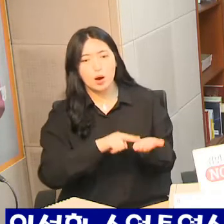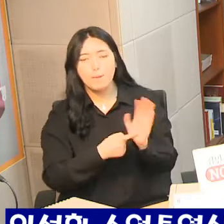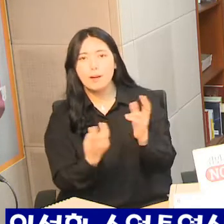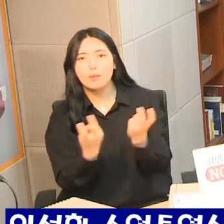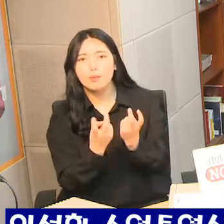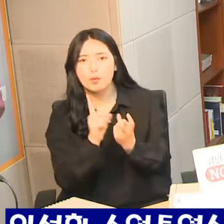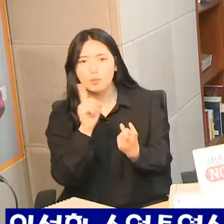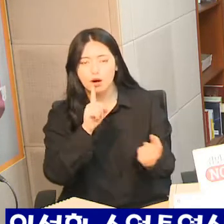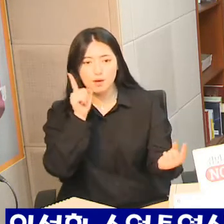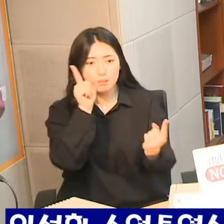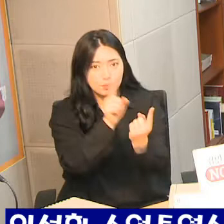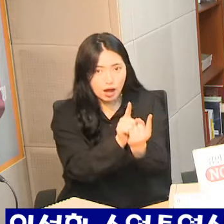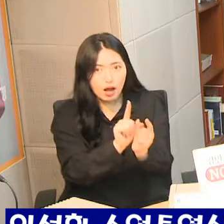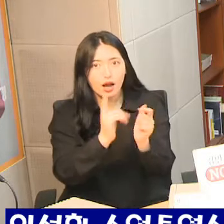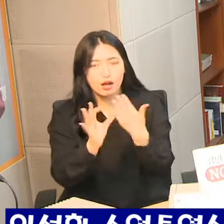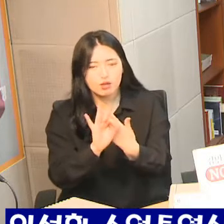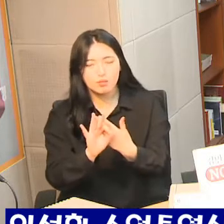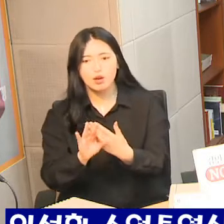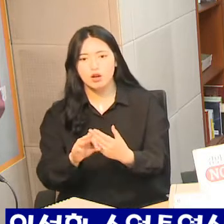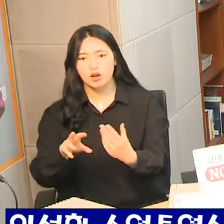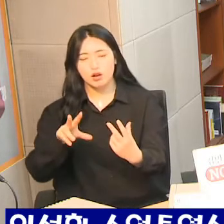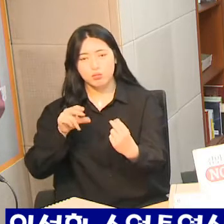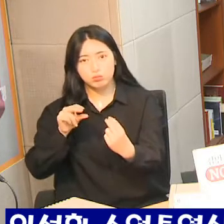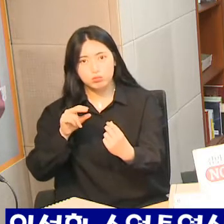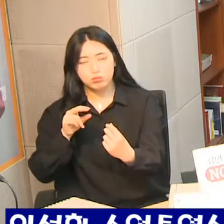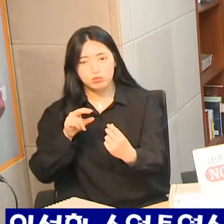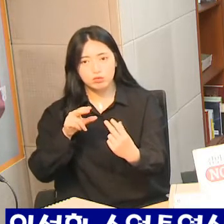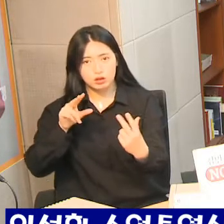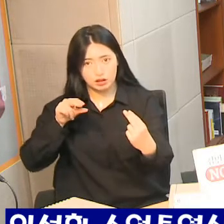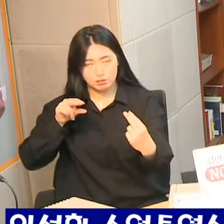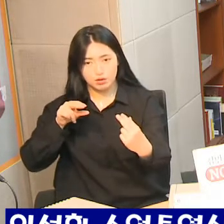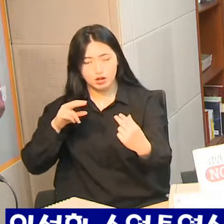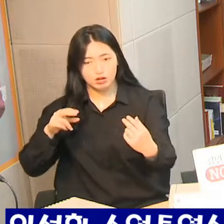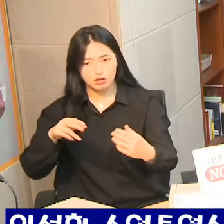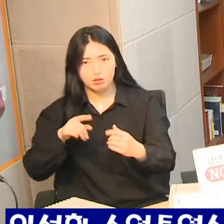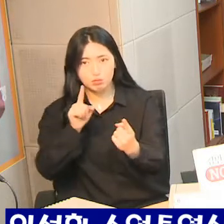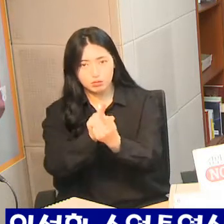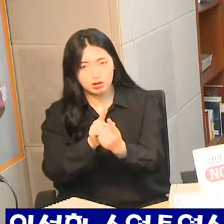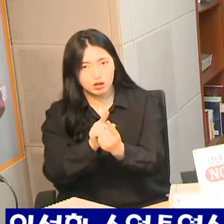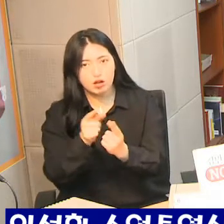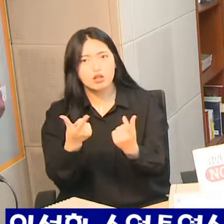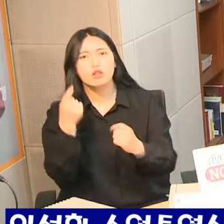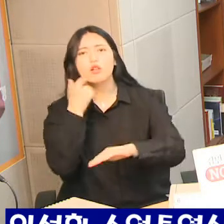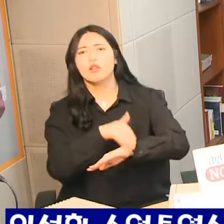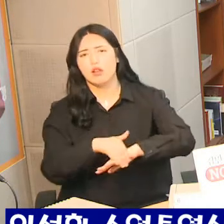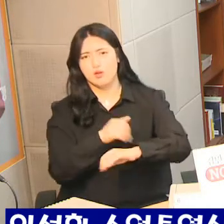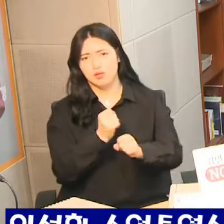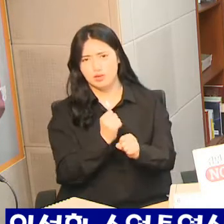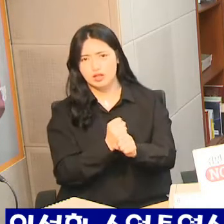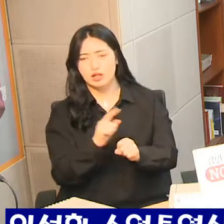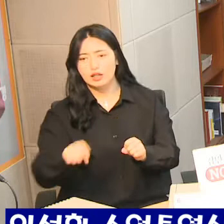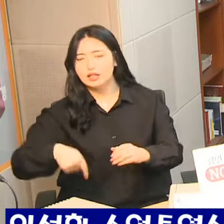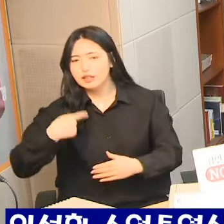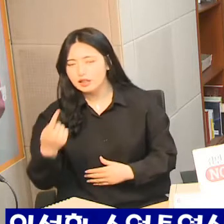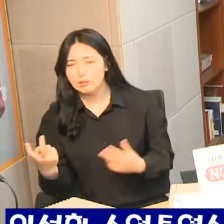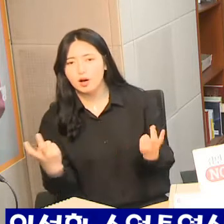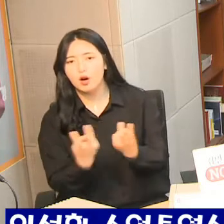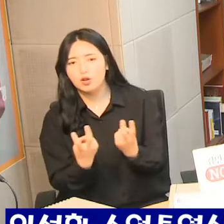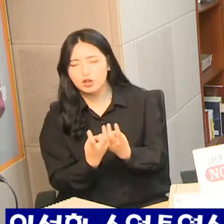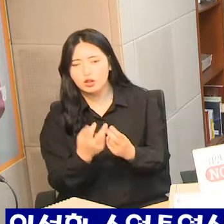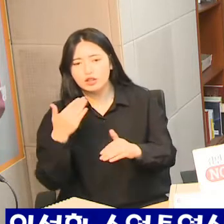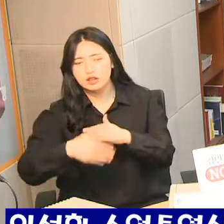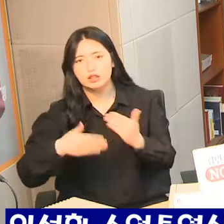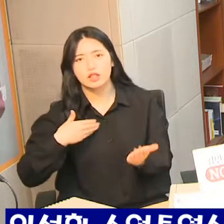또 대면인지 네, 비대면인지 이런 거를 어느 정도 계획을 짜고 그 다음에 내가 어떤 얘기들을 어떻게 할